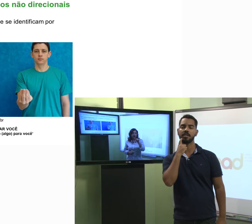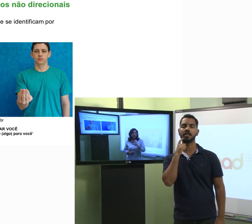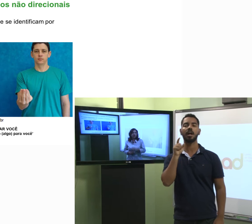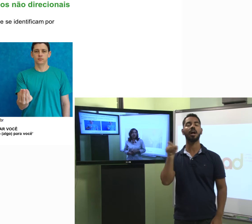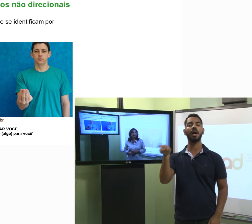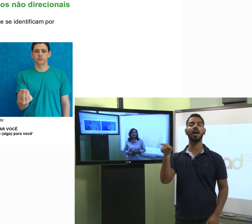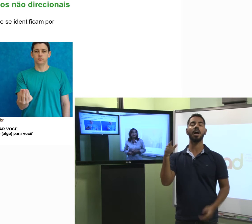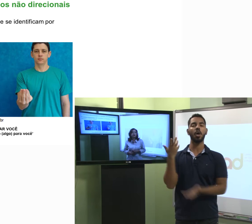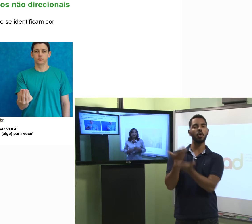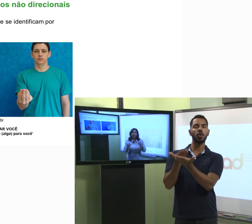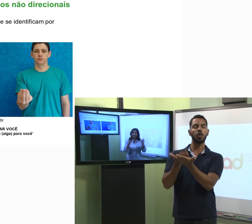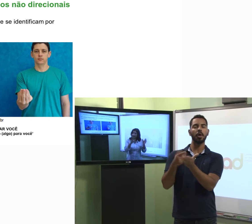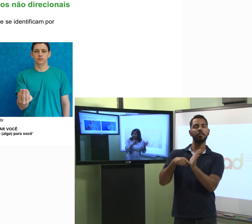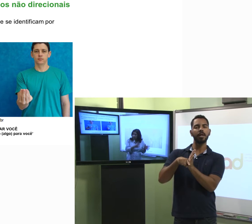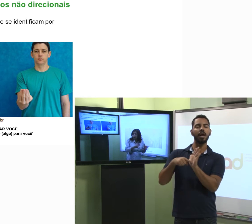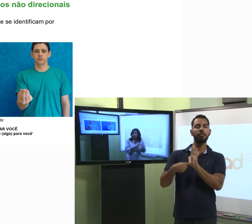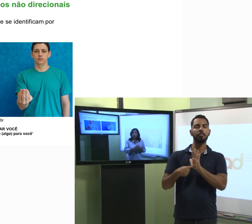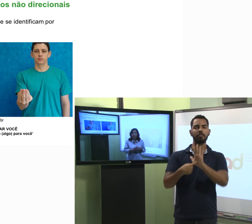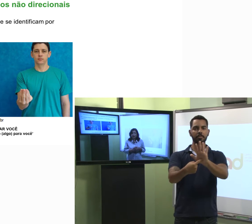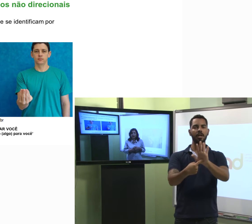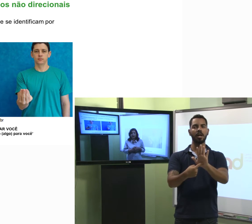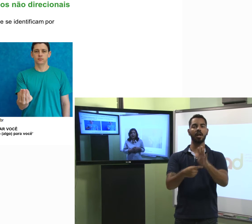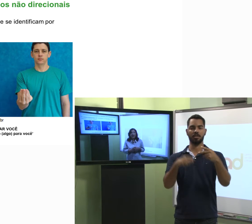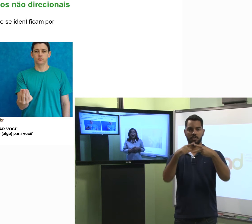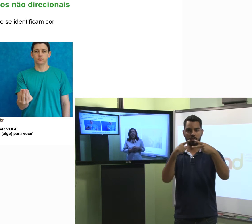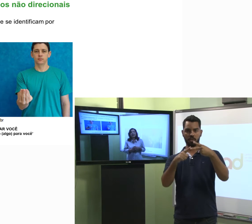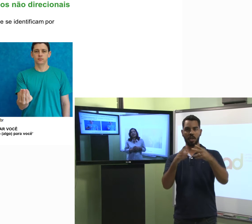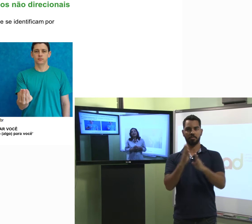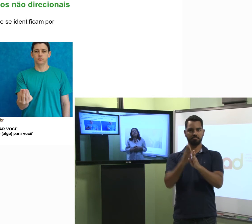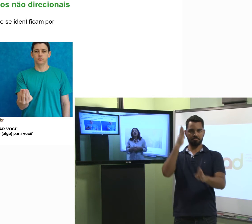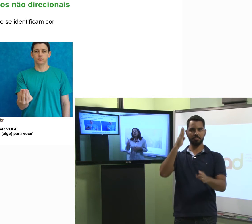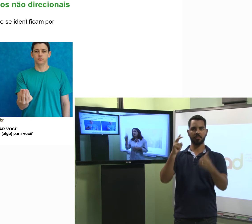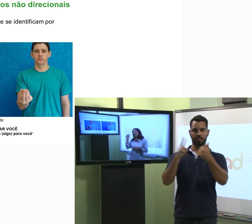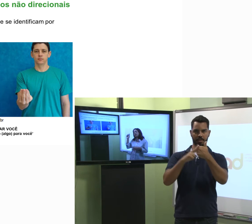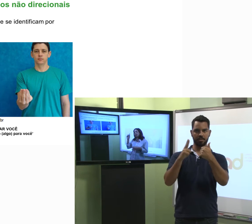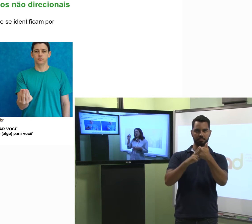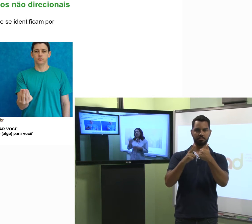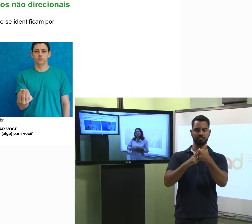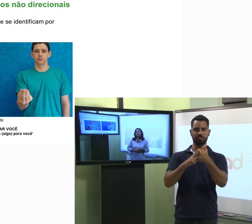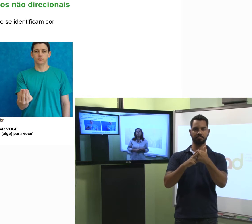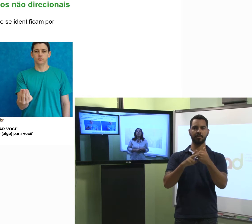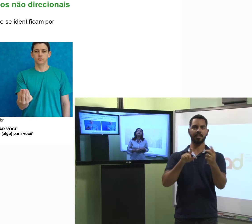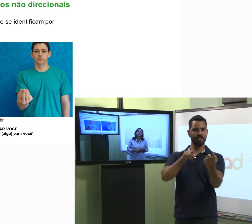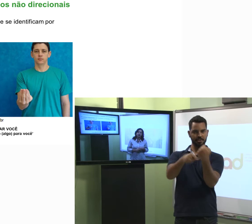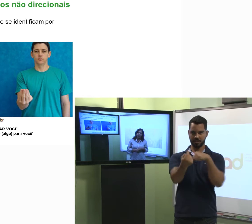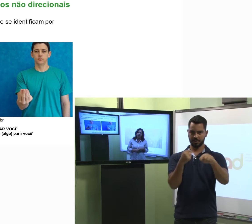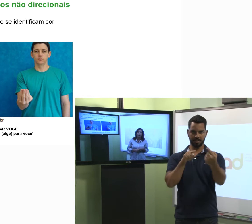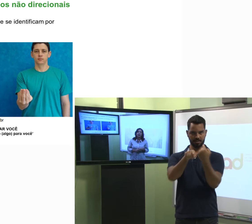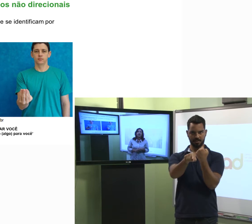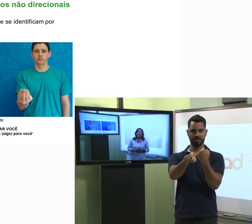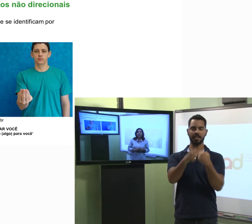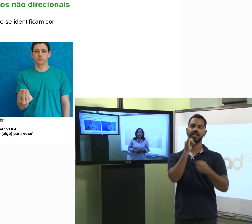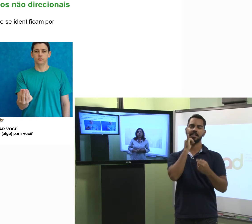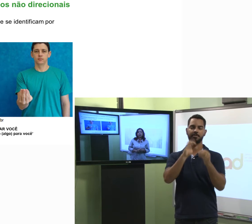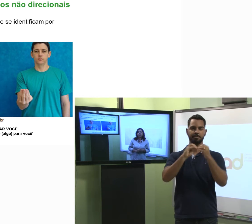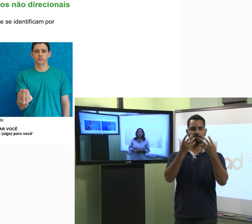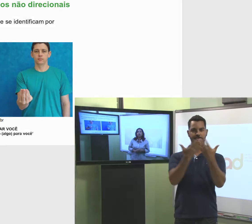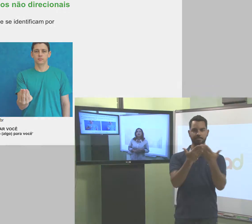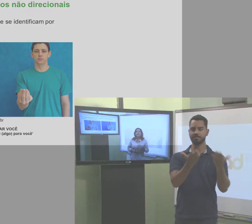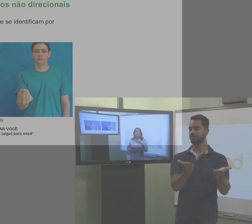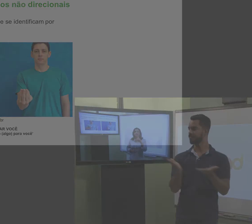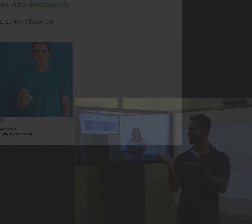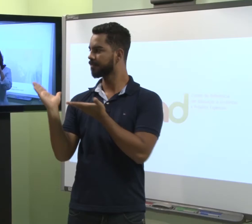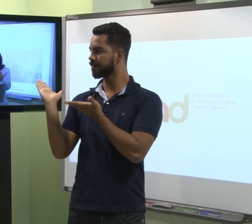verbos direcionais e os verbos não direcionais. Aqui, nós temos um exemplo de verbo direcional, que, segundo